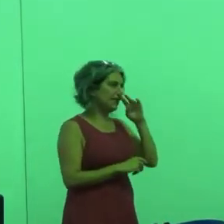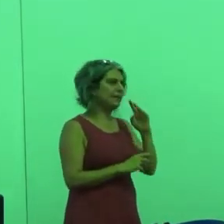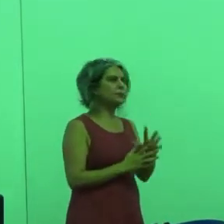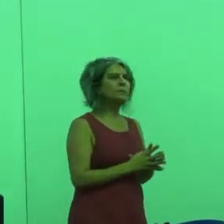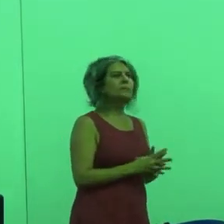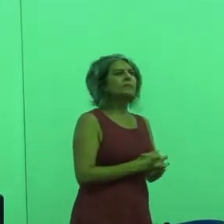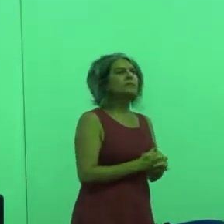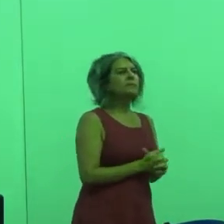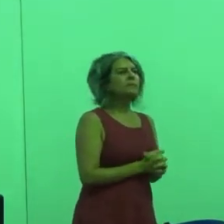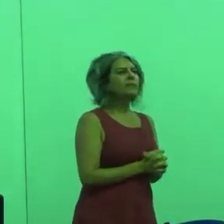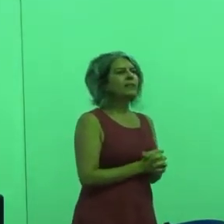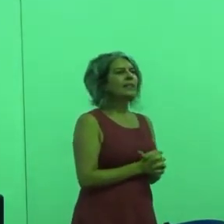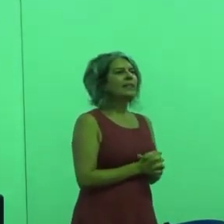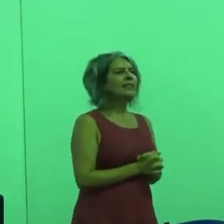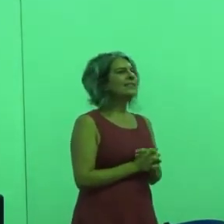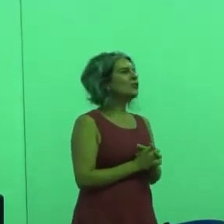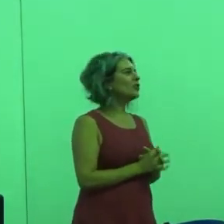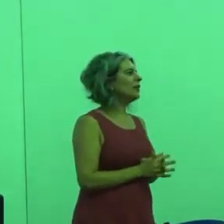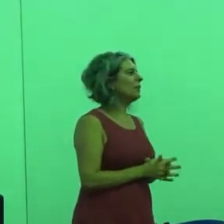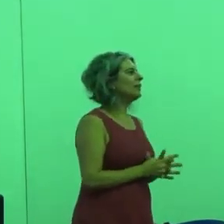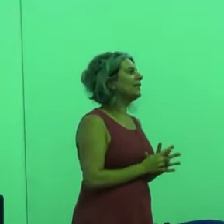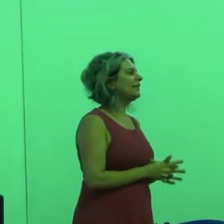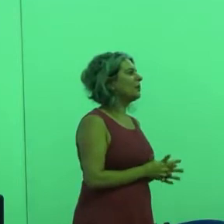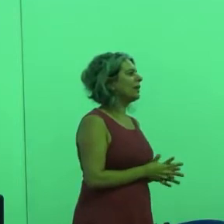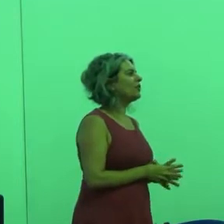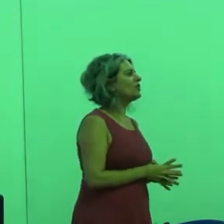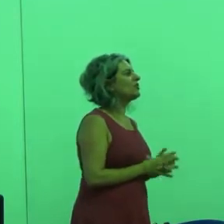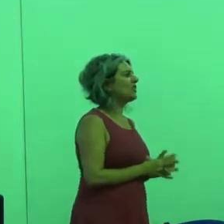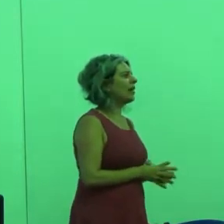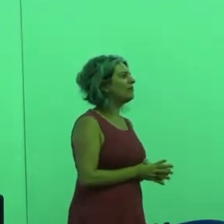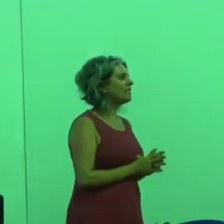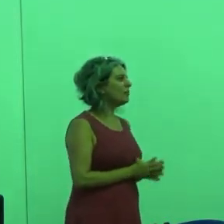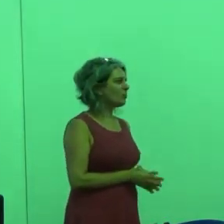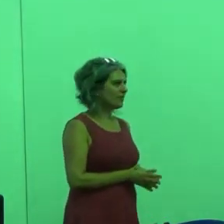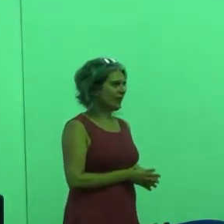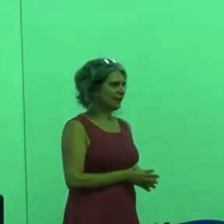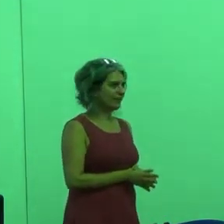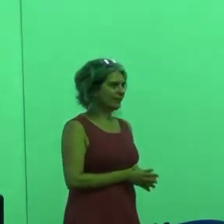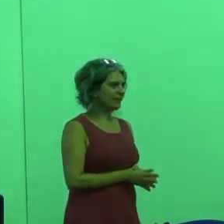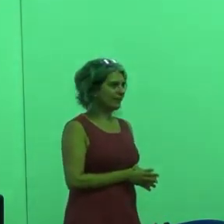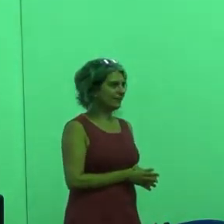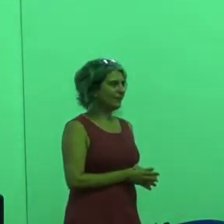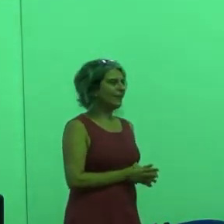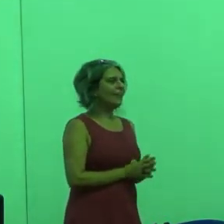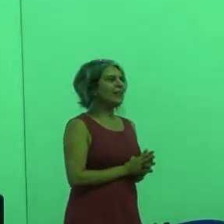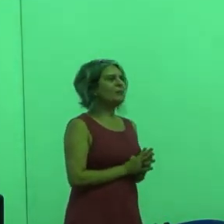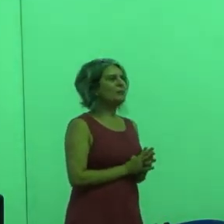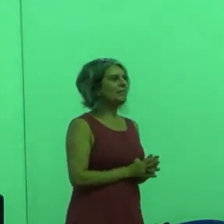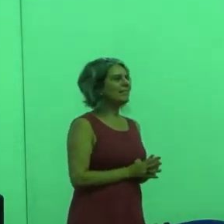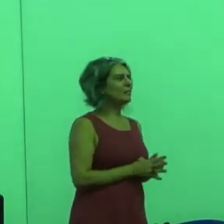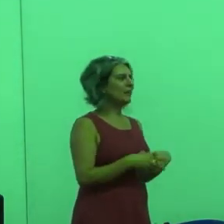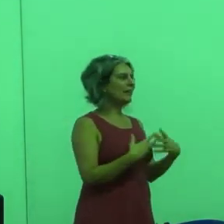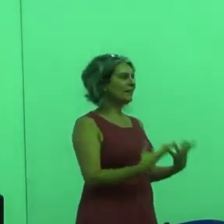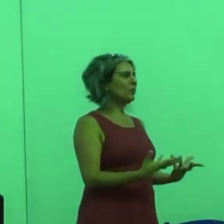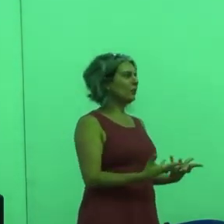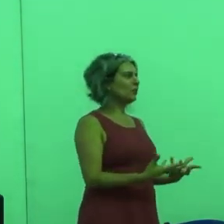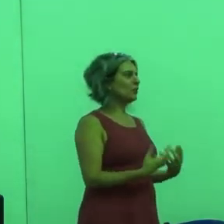passado, que se chama, lindamente, Girafas Bonsais. Eu não sei se para esse coletivo